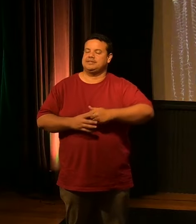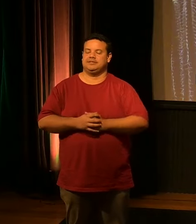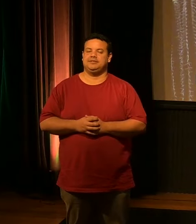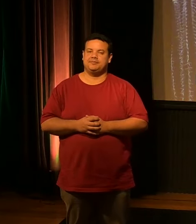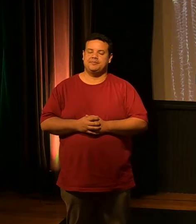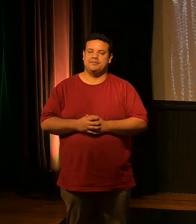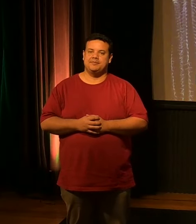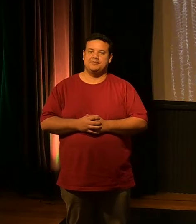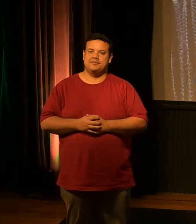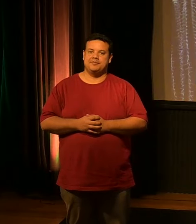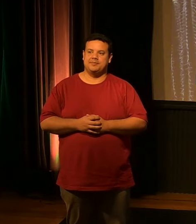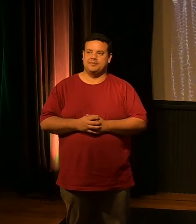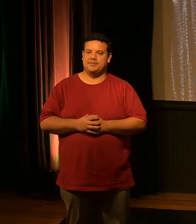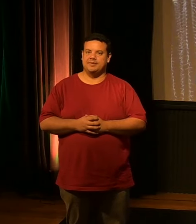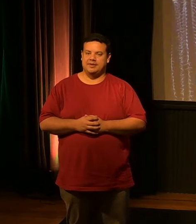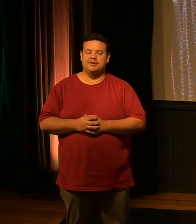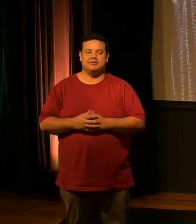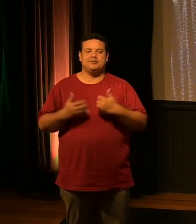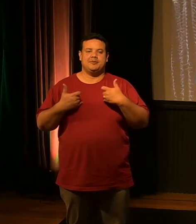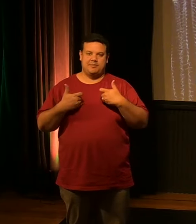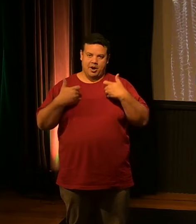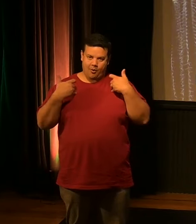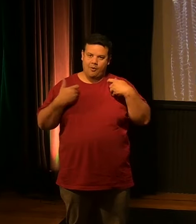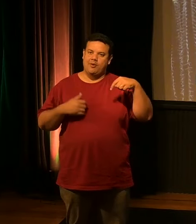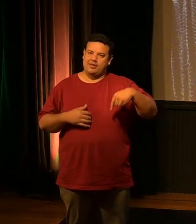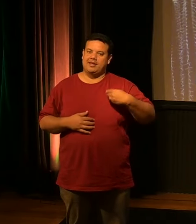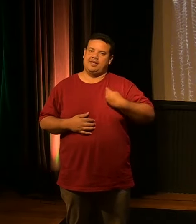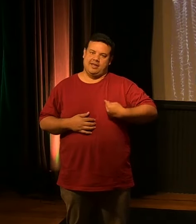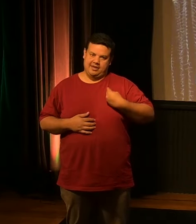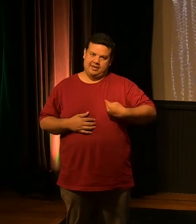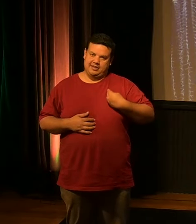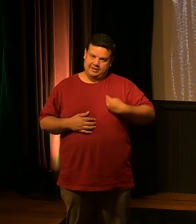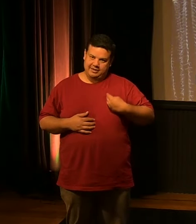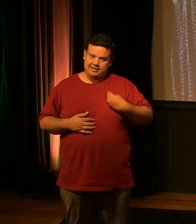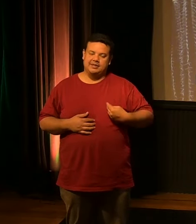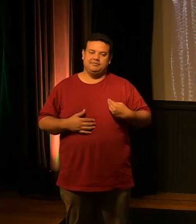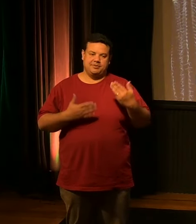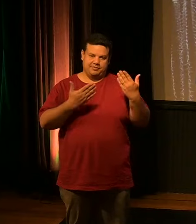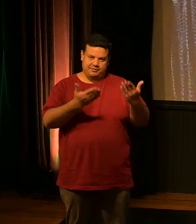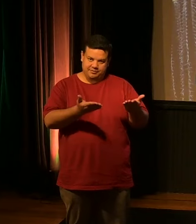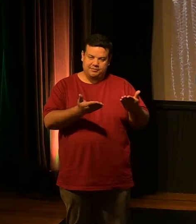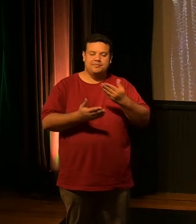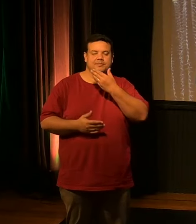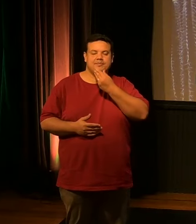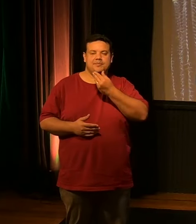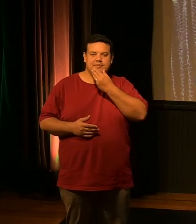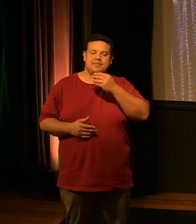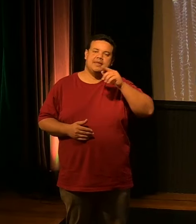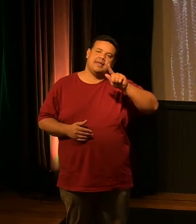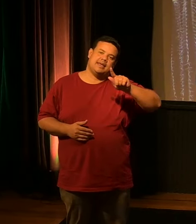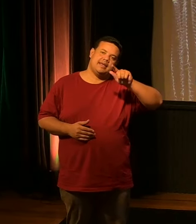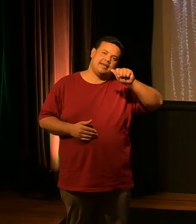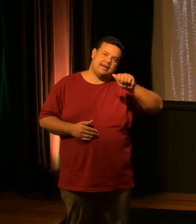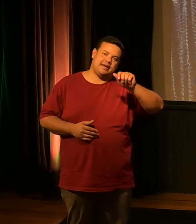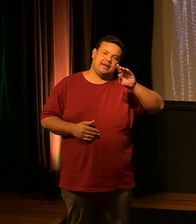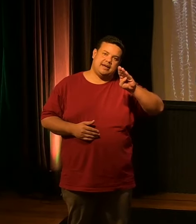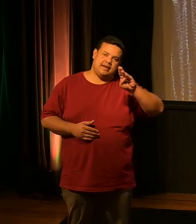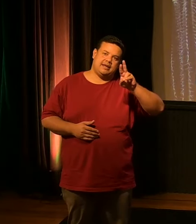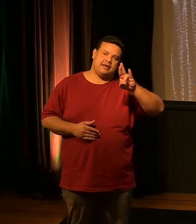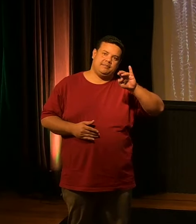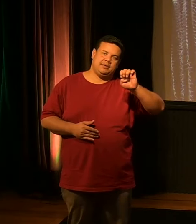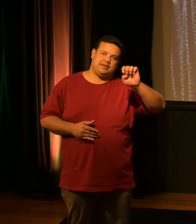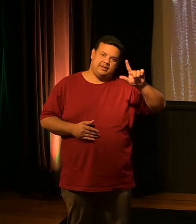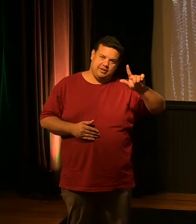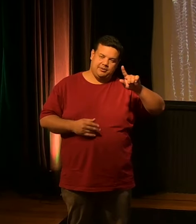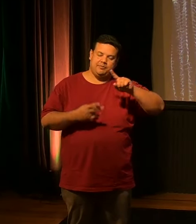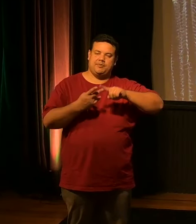A gente vai. É uma honra estar aqui. Eu já vou passar a palavra para o Gabriel Araújo, para Lorena Rocha, que são os fundadores da